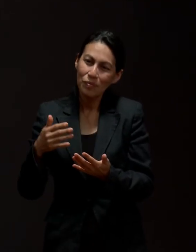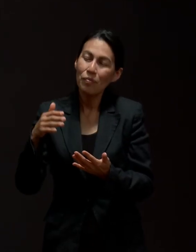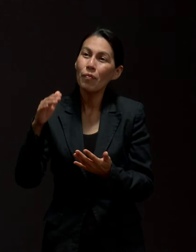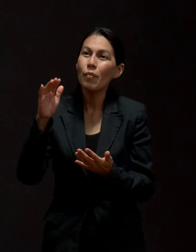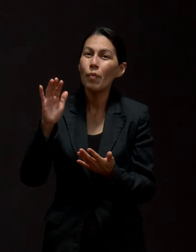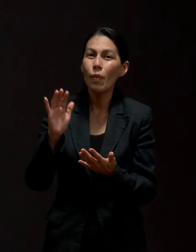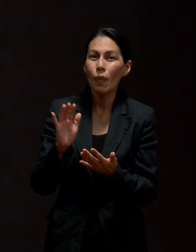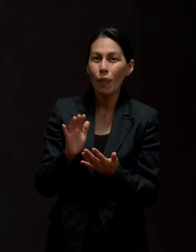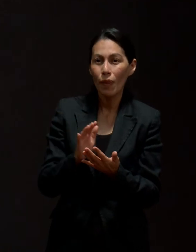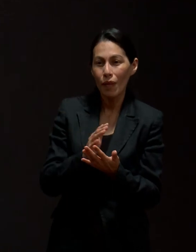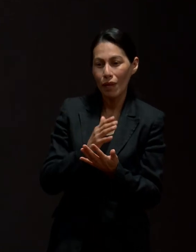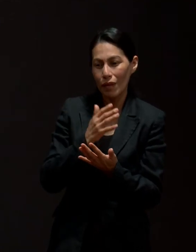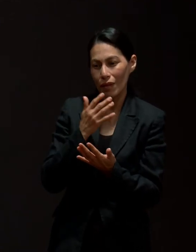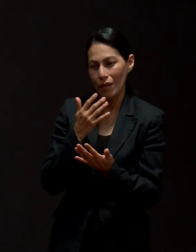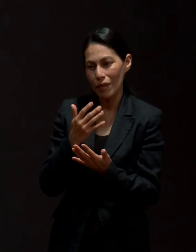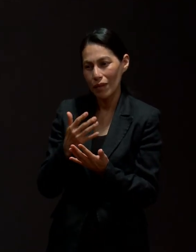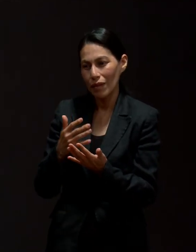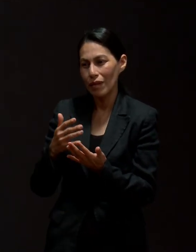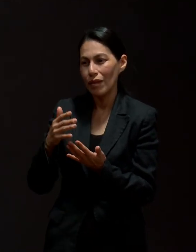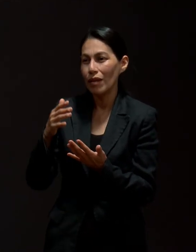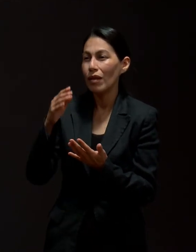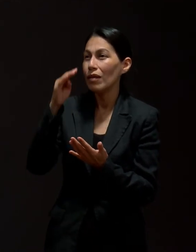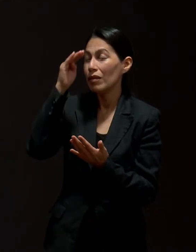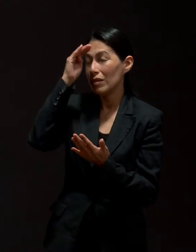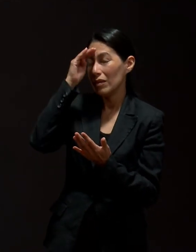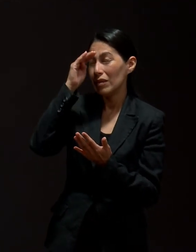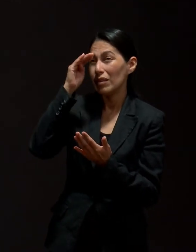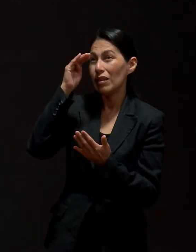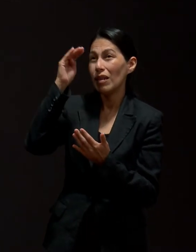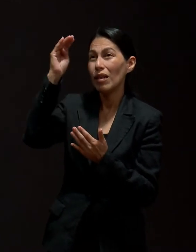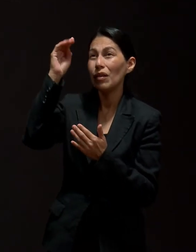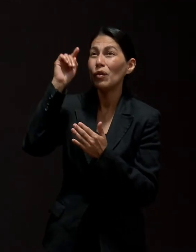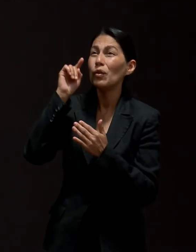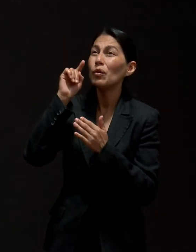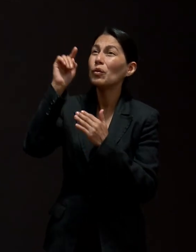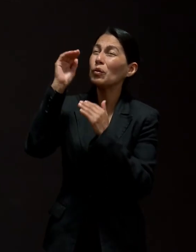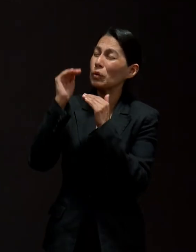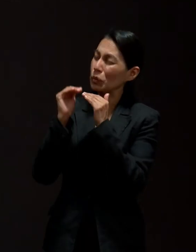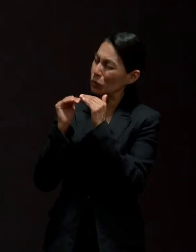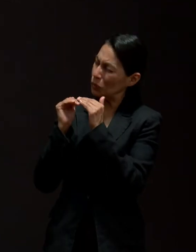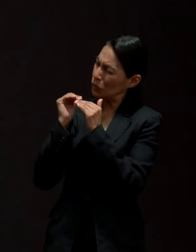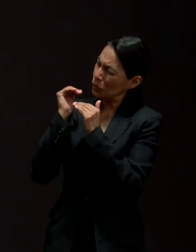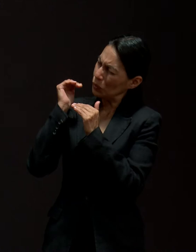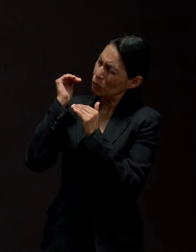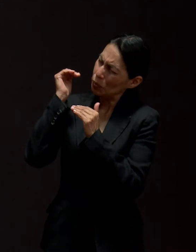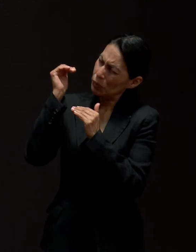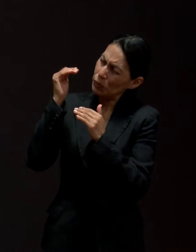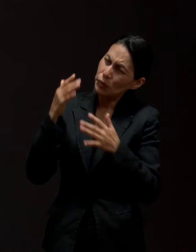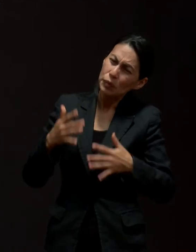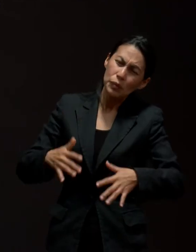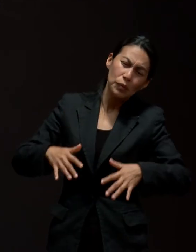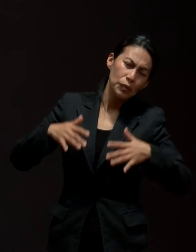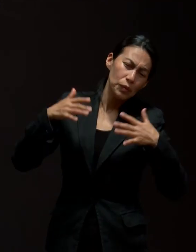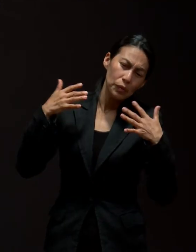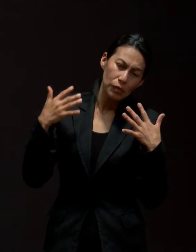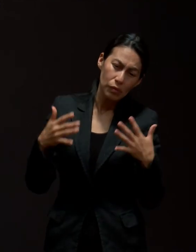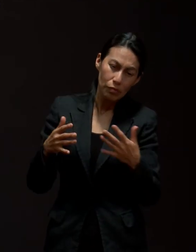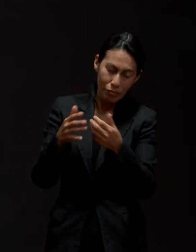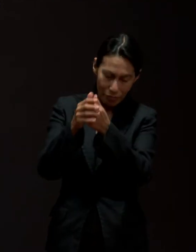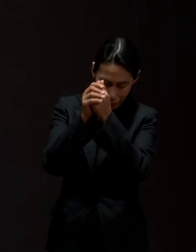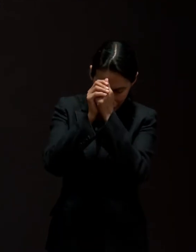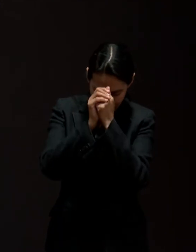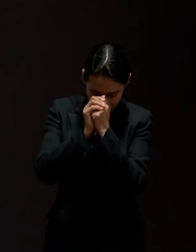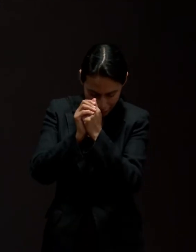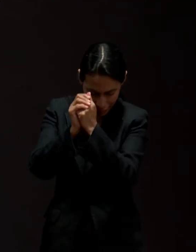Te alabaré, suprime Dios, tus obras